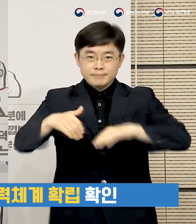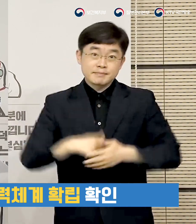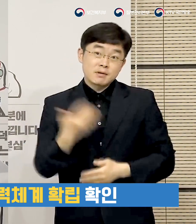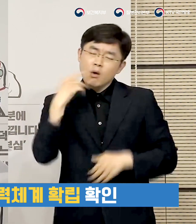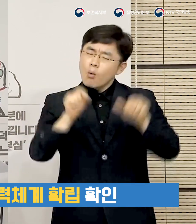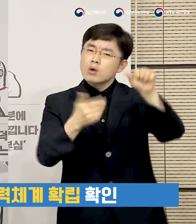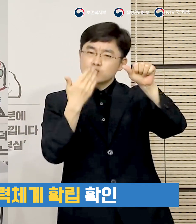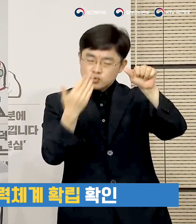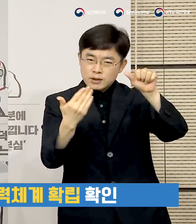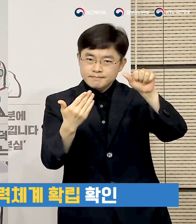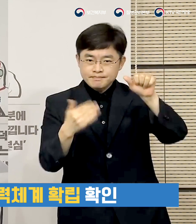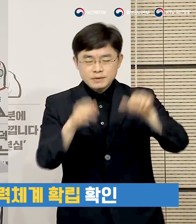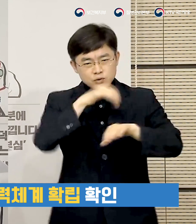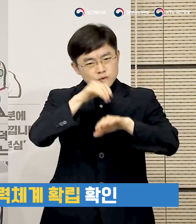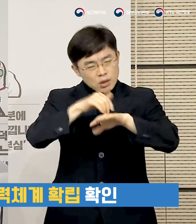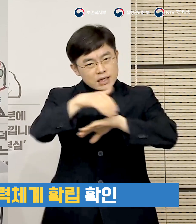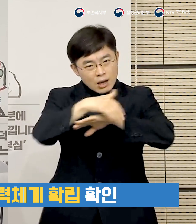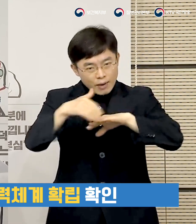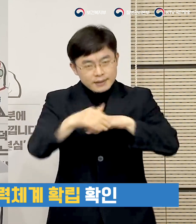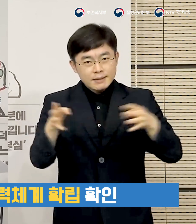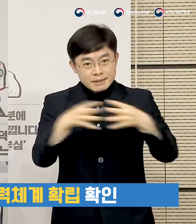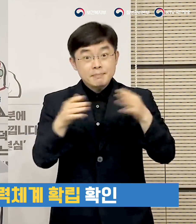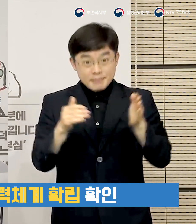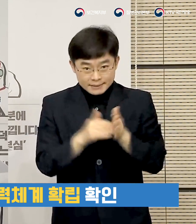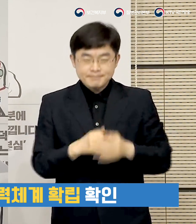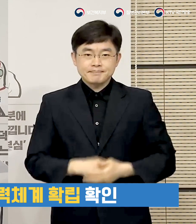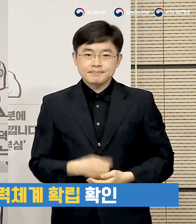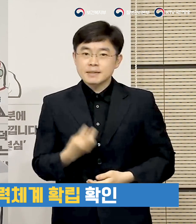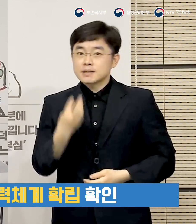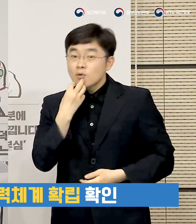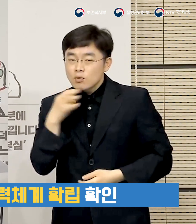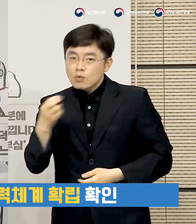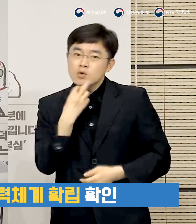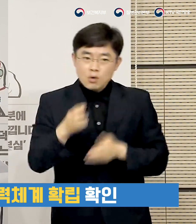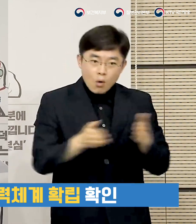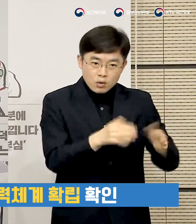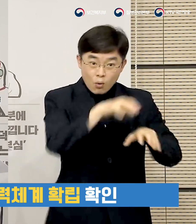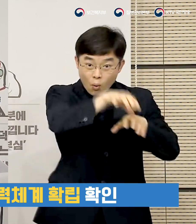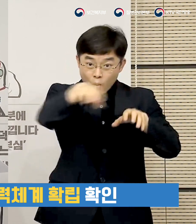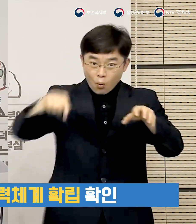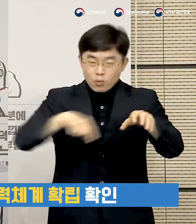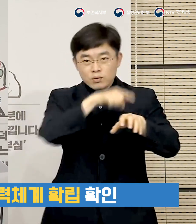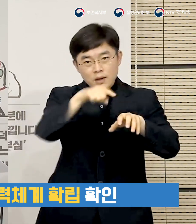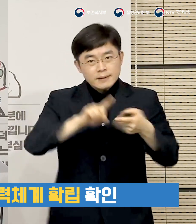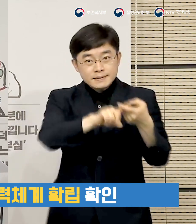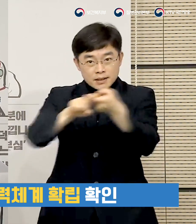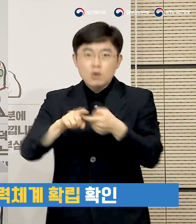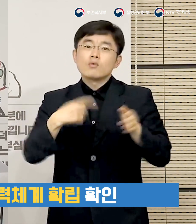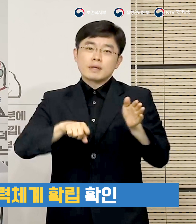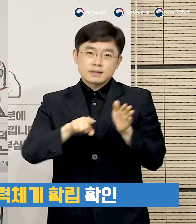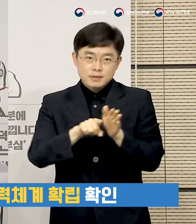작동할 수 있는지를 점검하고 유관기관 간 협력체계를 확립하기 위한 목적입니다.